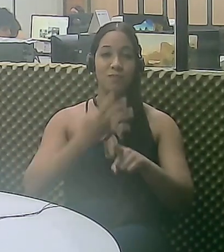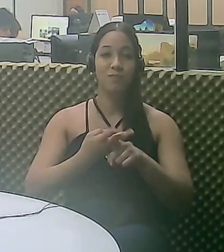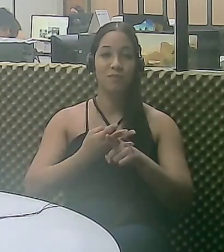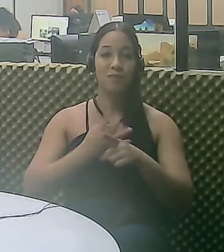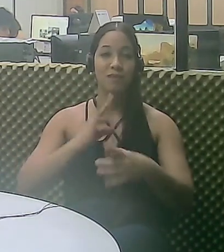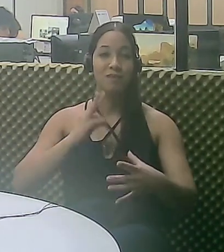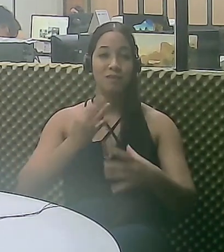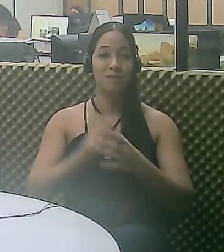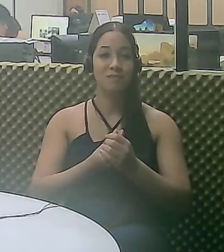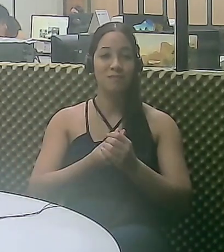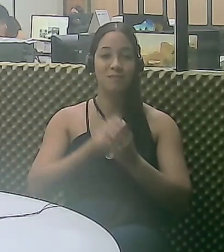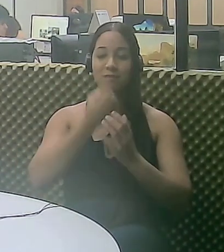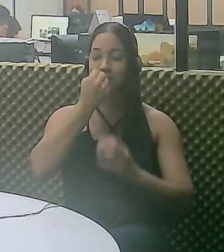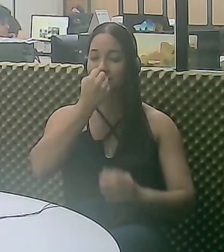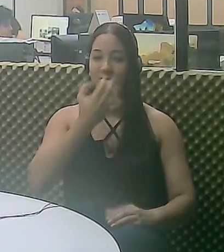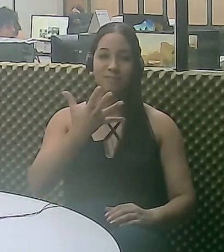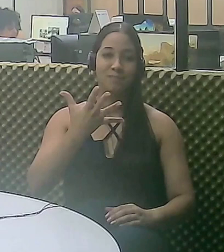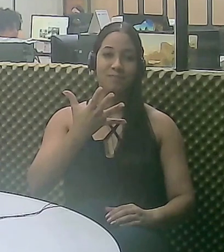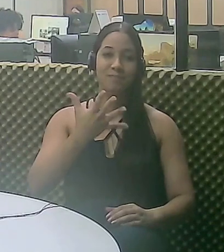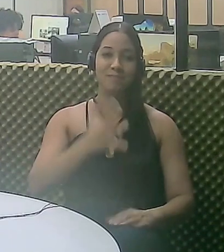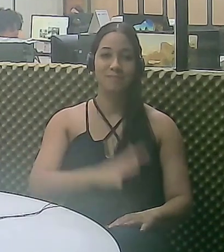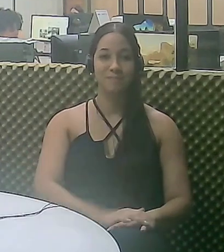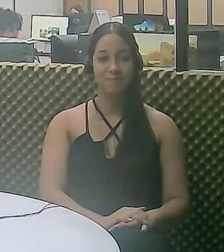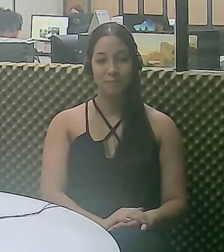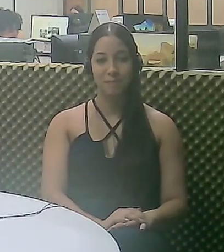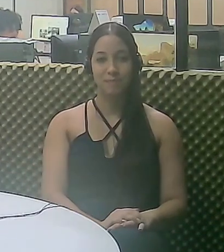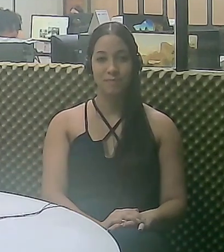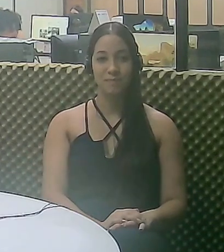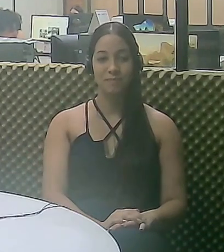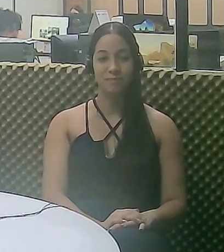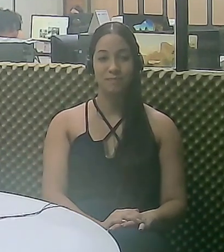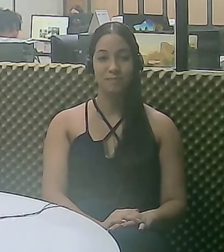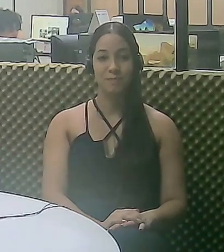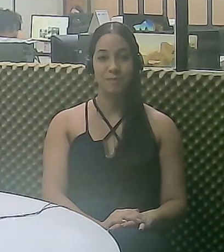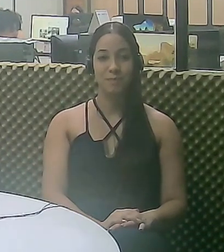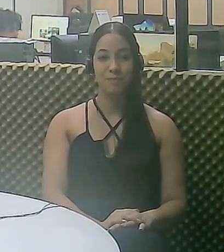Fazer mais é incluir, é fazer bem.